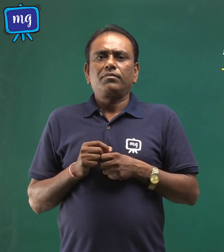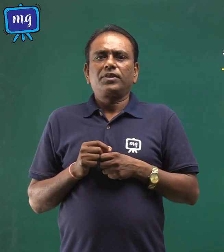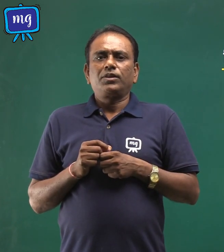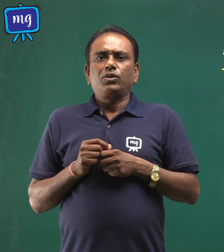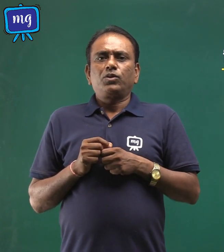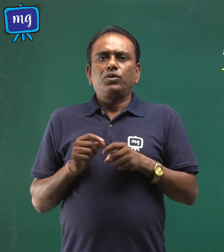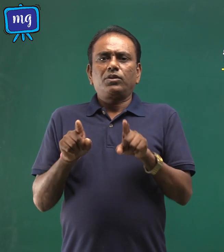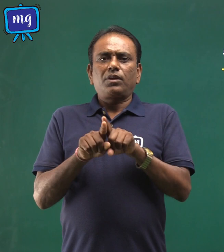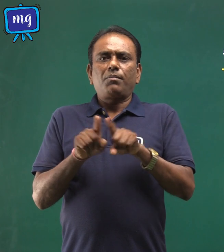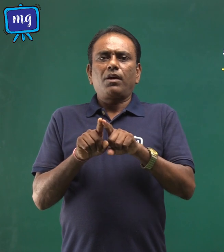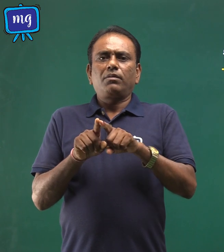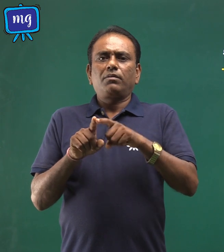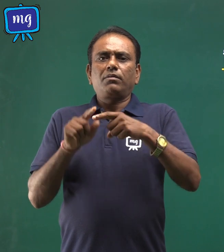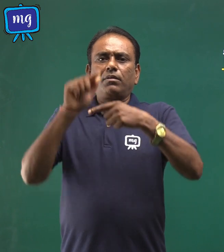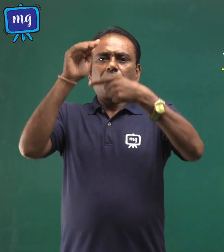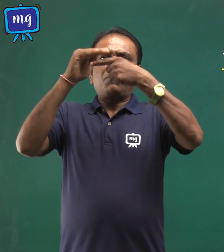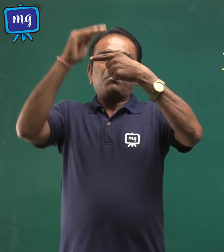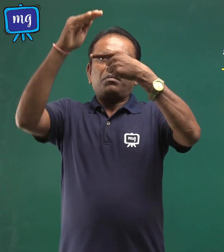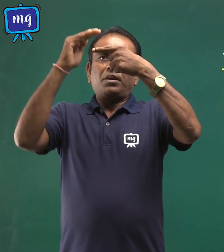तुल्य भिन्न